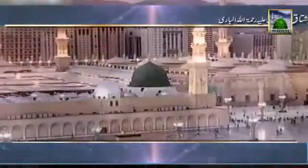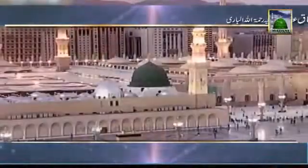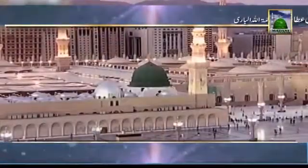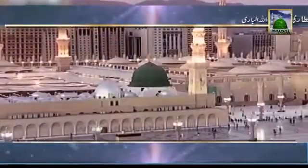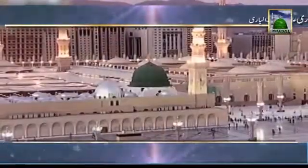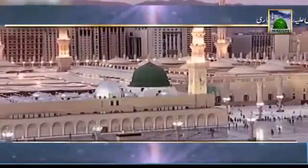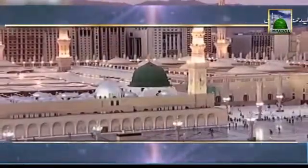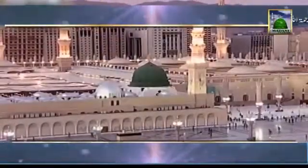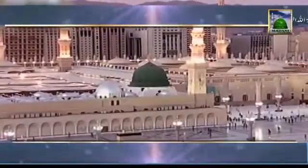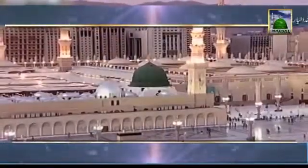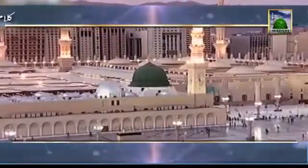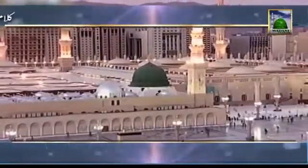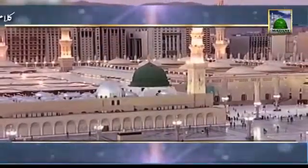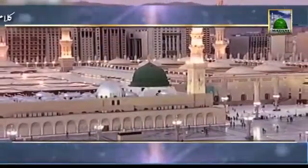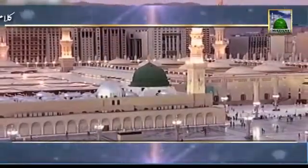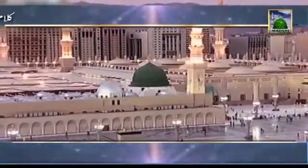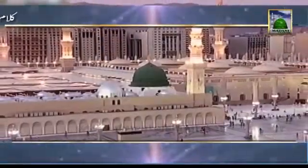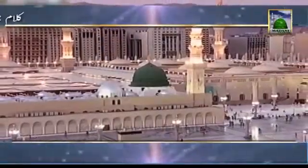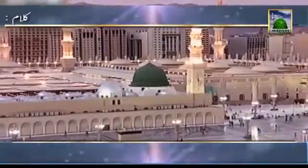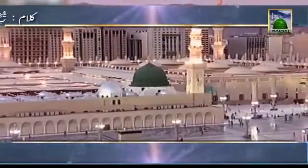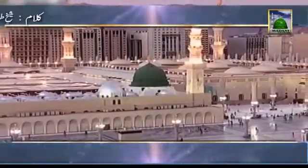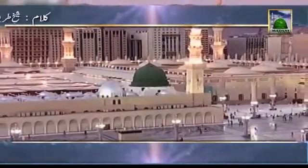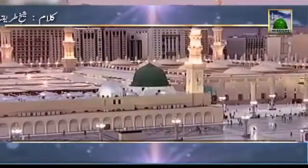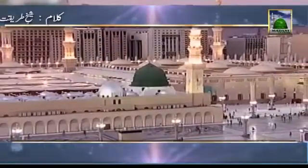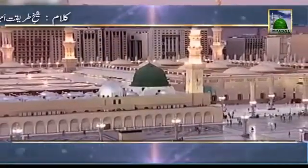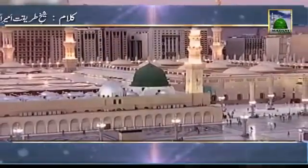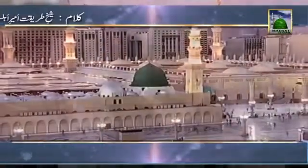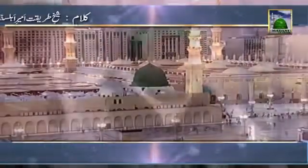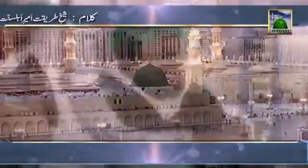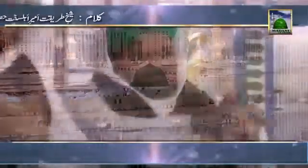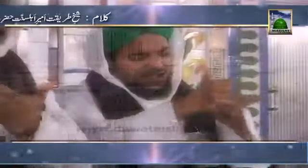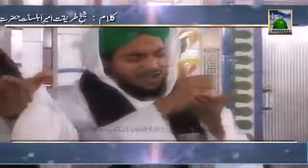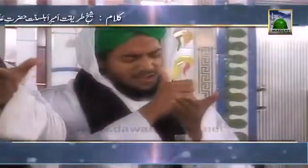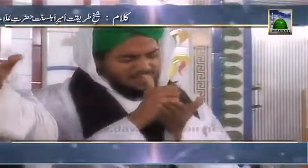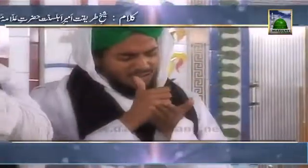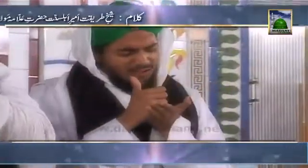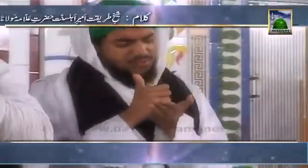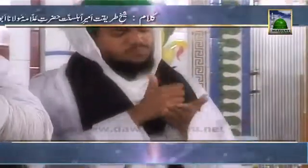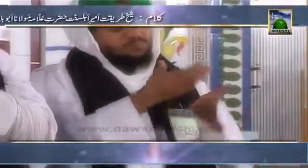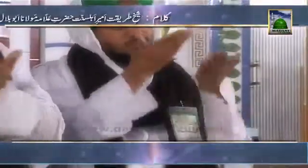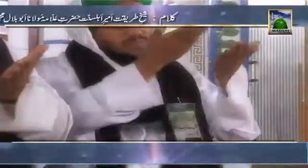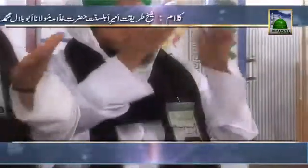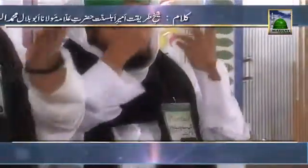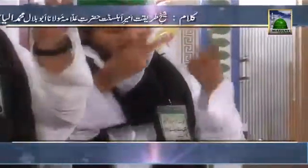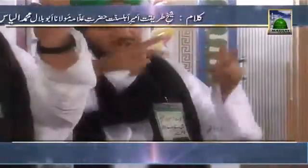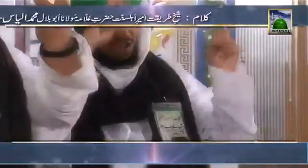کو عطا کی، اپنی غلامی مجھ کو عطا کی، تو نے